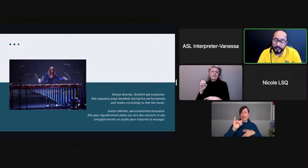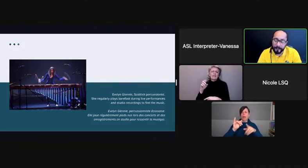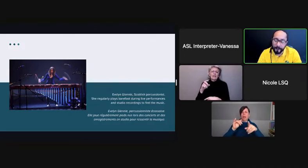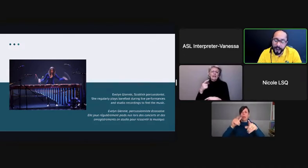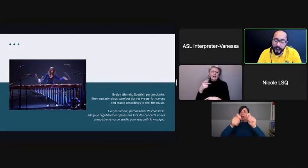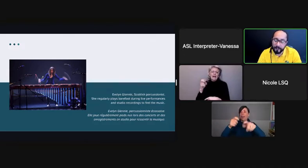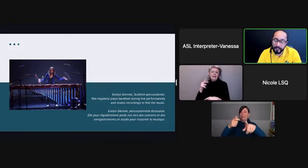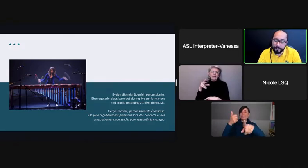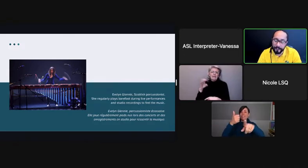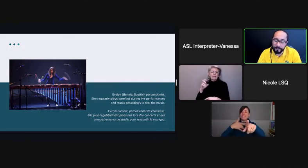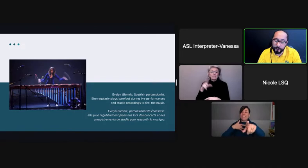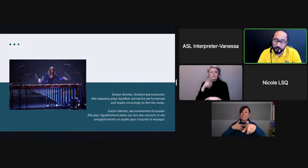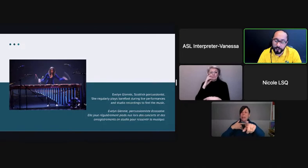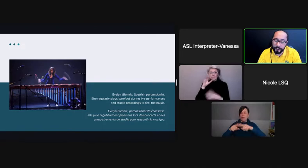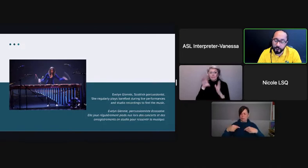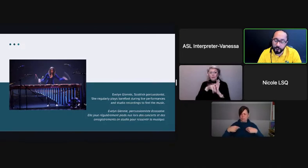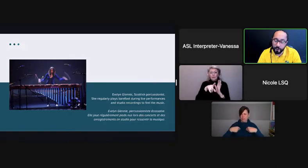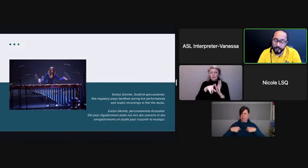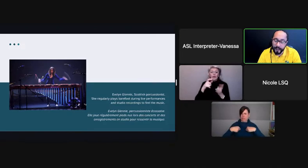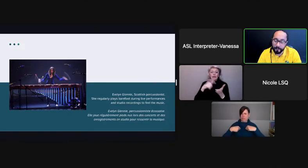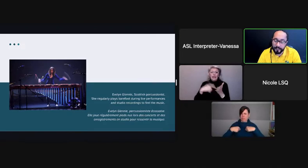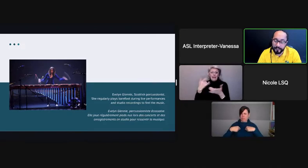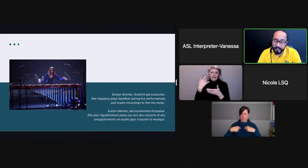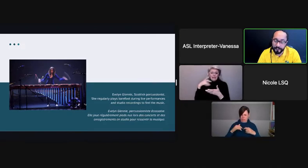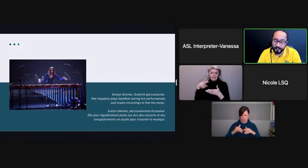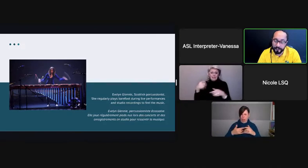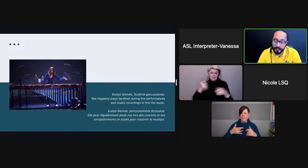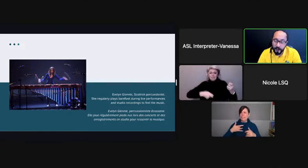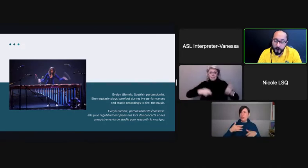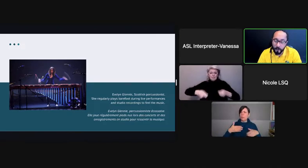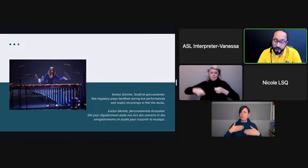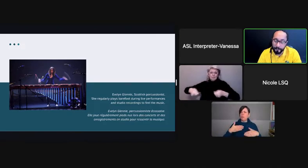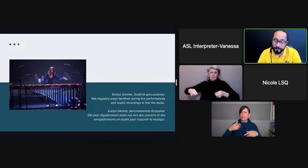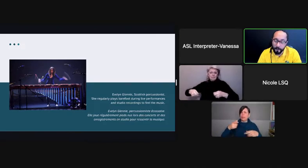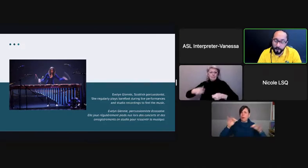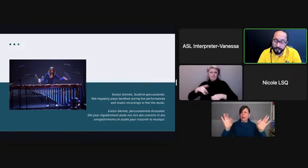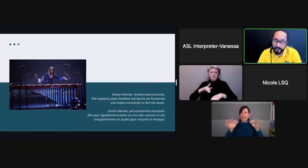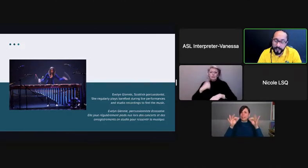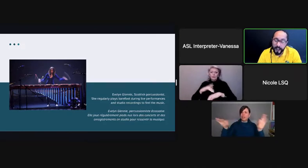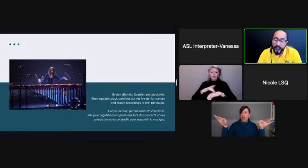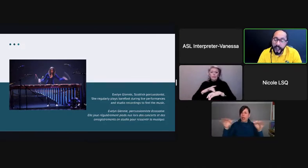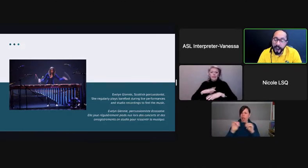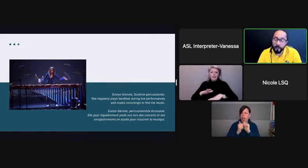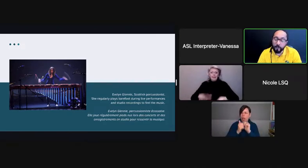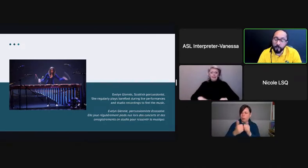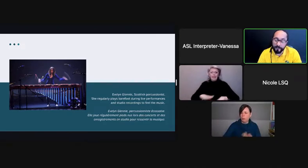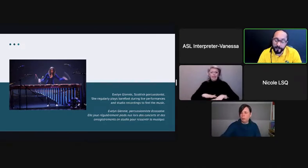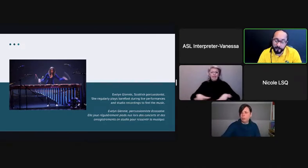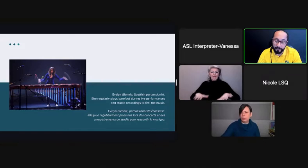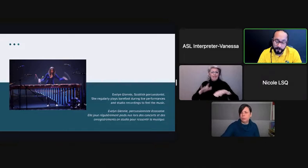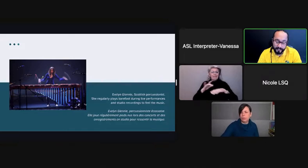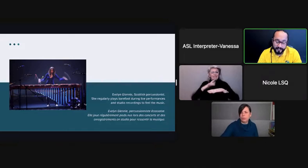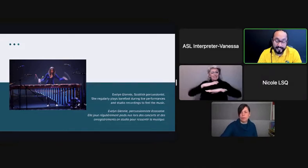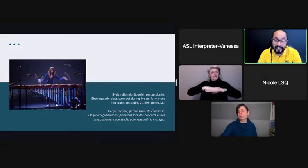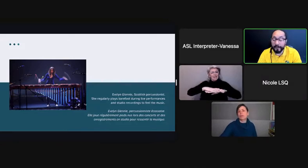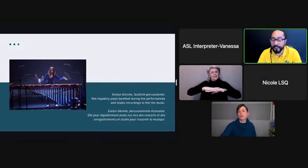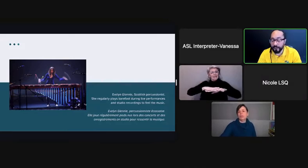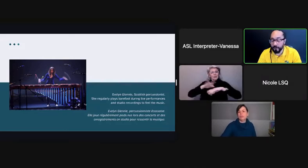joue ses instruments, elle est nupiée sur scène. Alors,